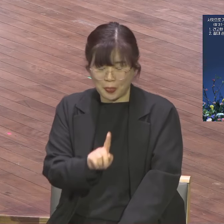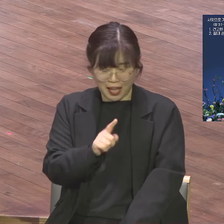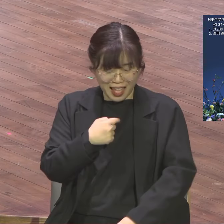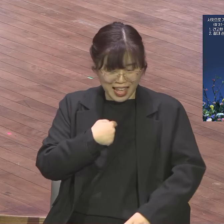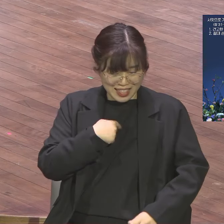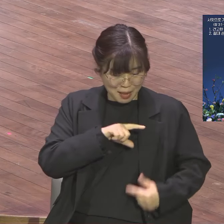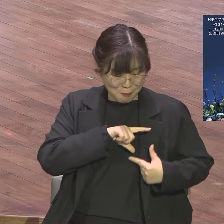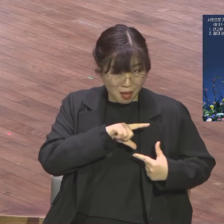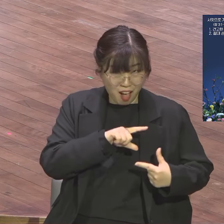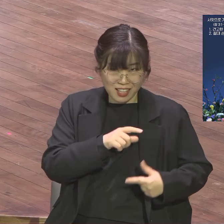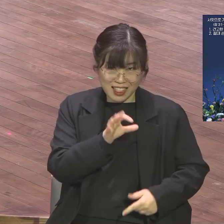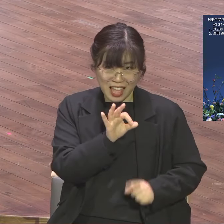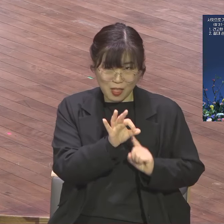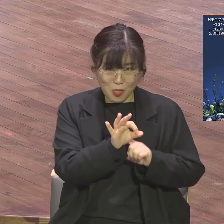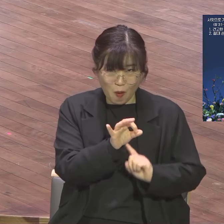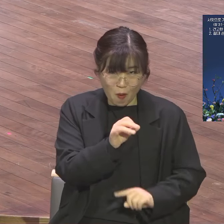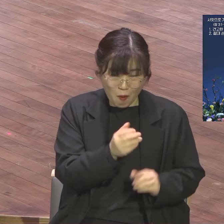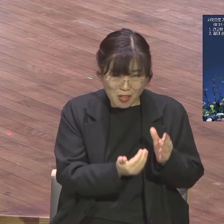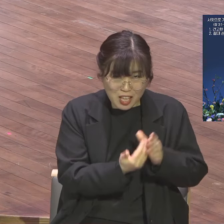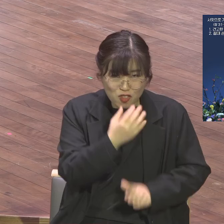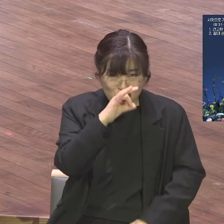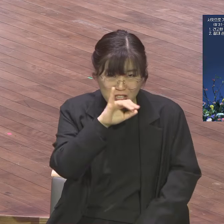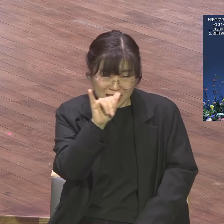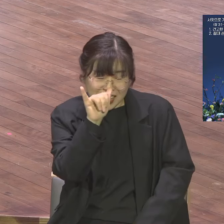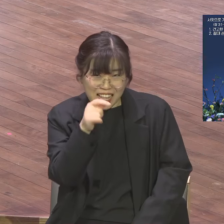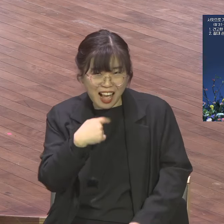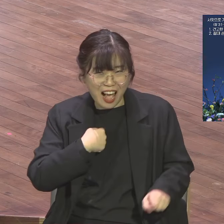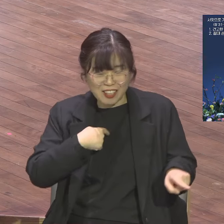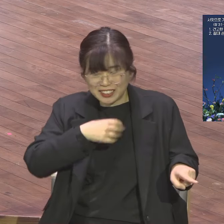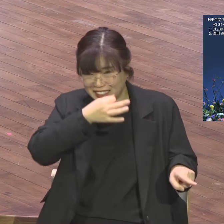신난다고 배설물 가지고 다 버렸는데